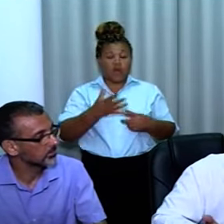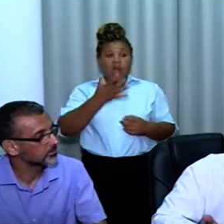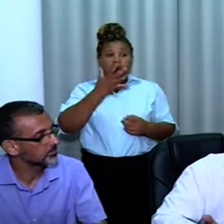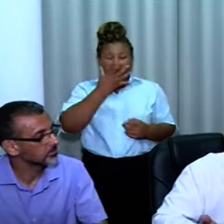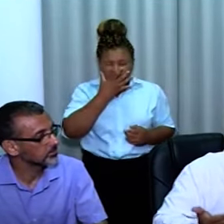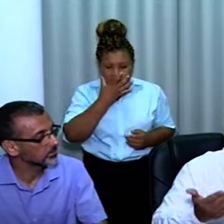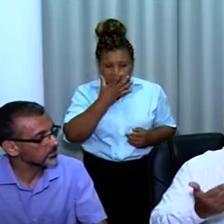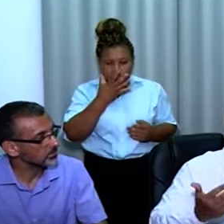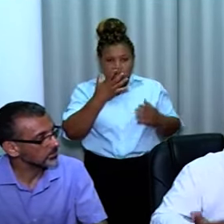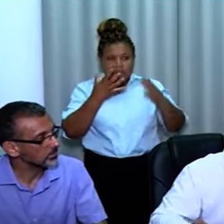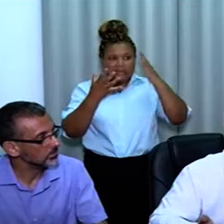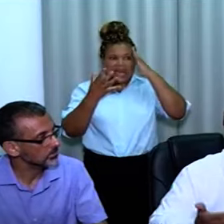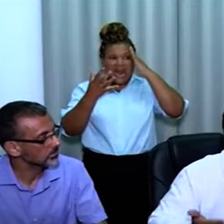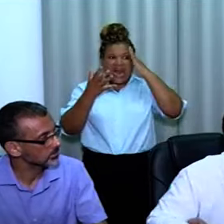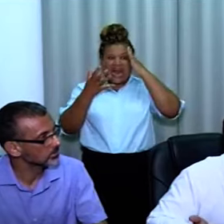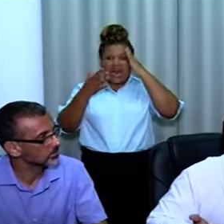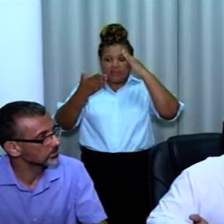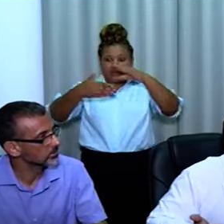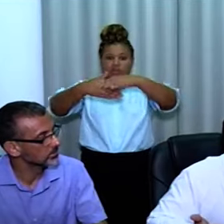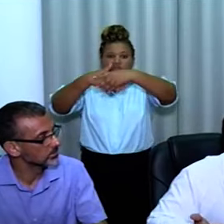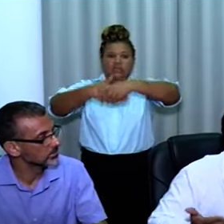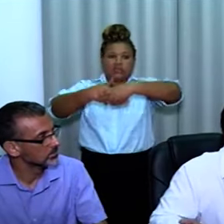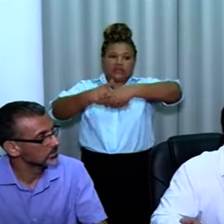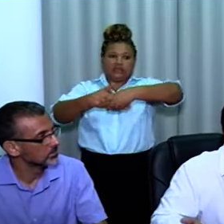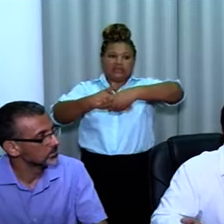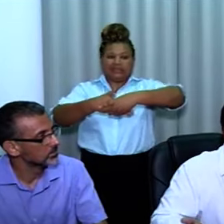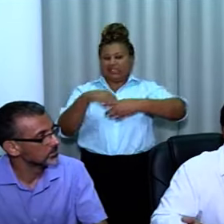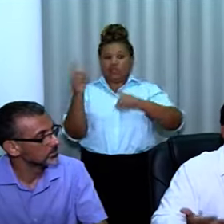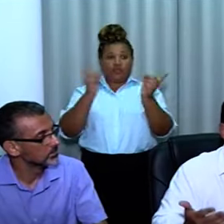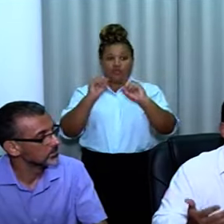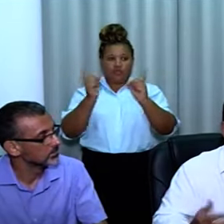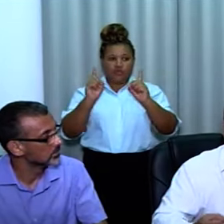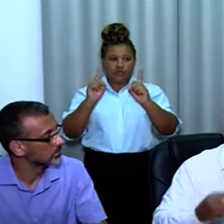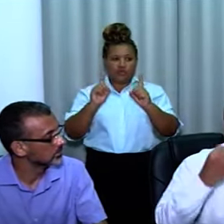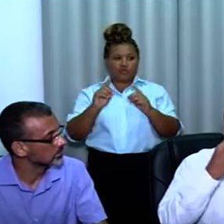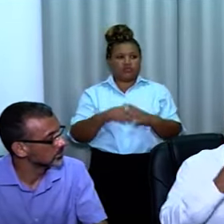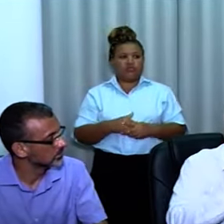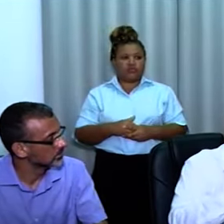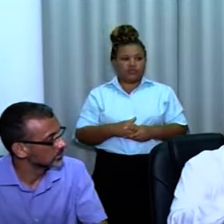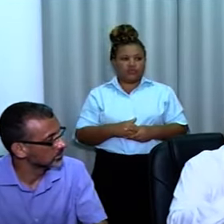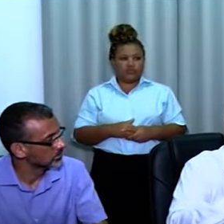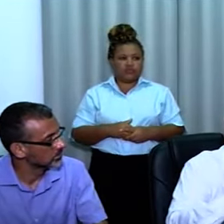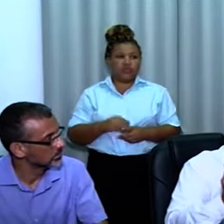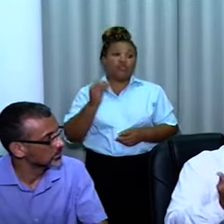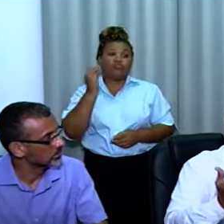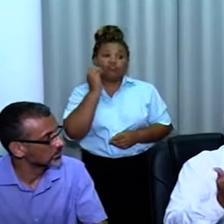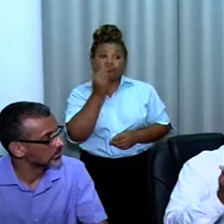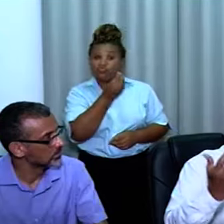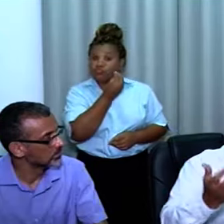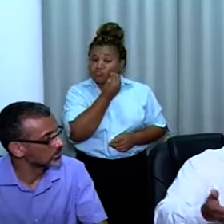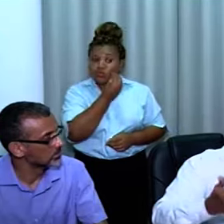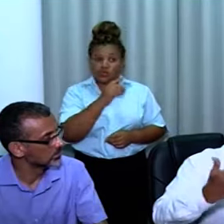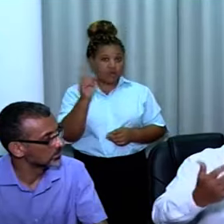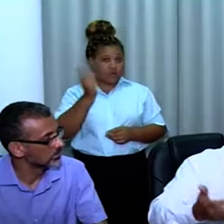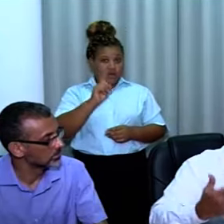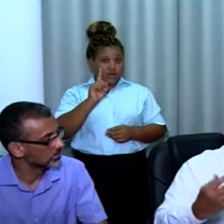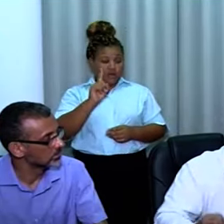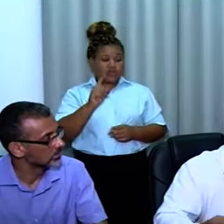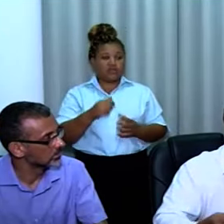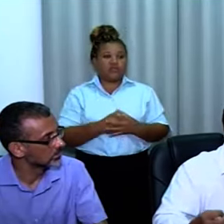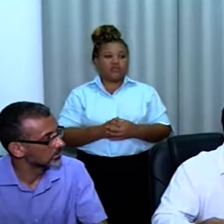mettre en ce moment. Sur le cas, les autres façons pour griter ça, Simon. Même embrasser de bonne cérémonie, de mariage, de